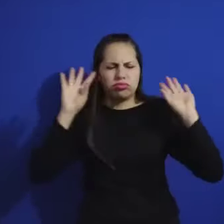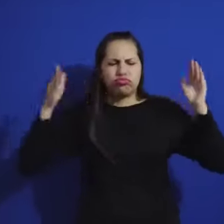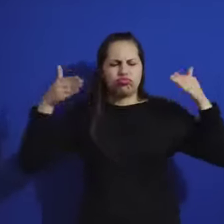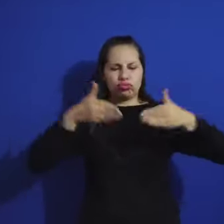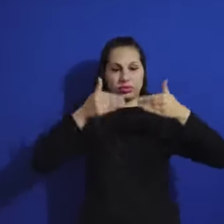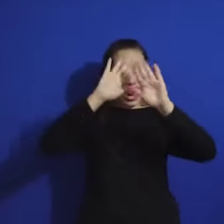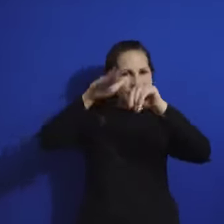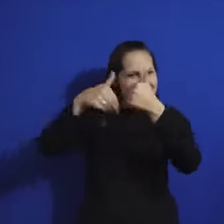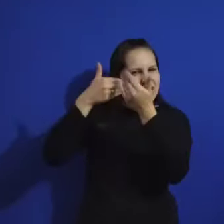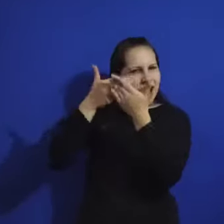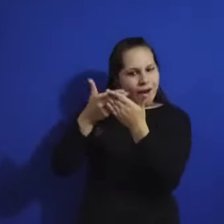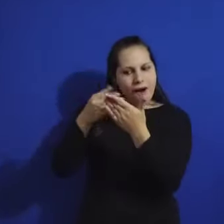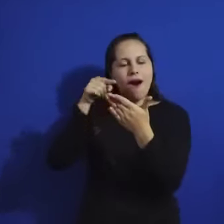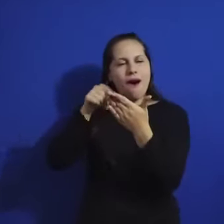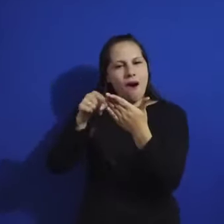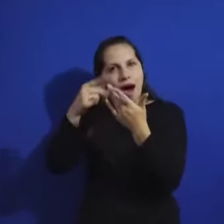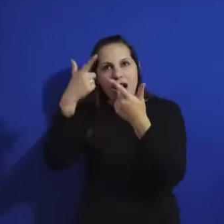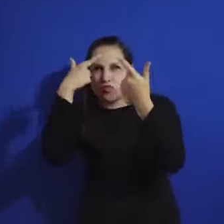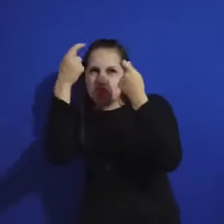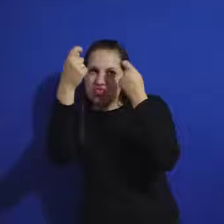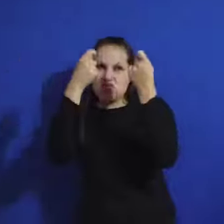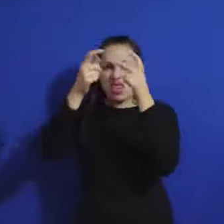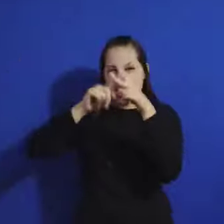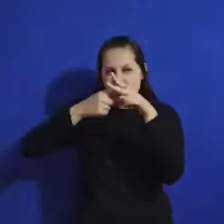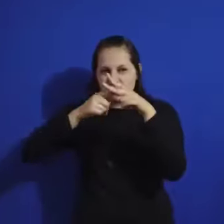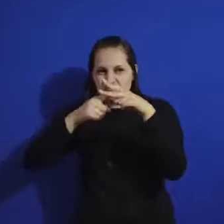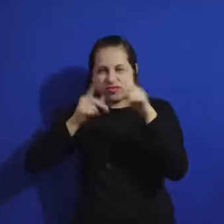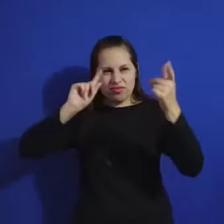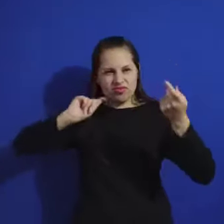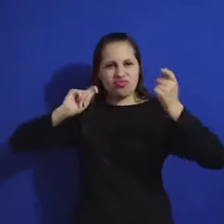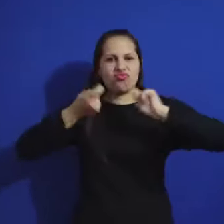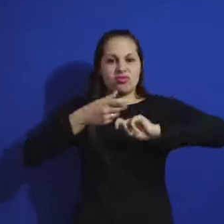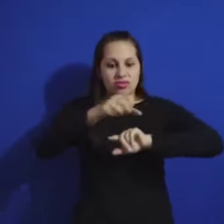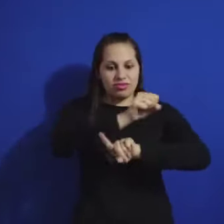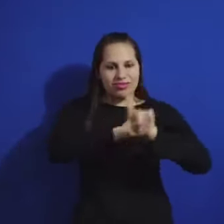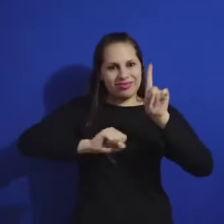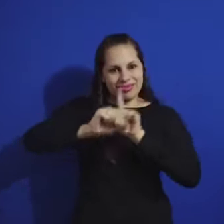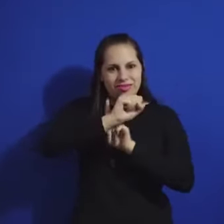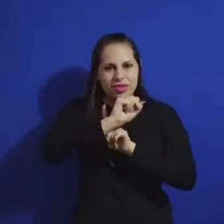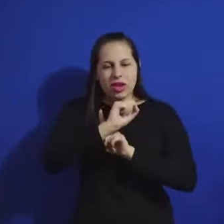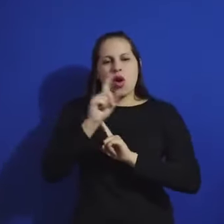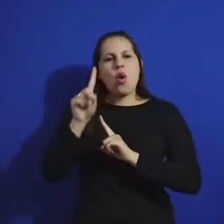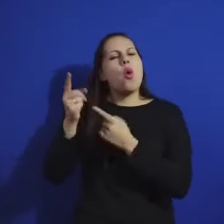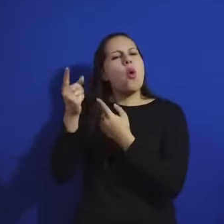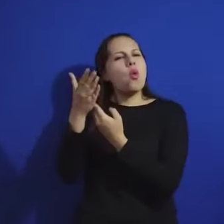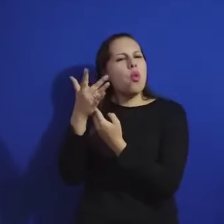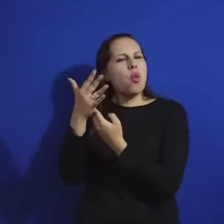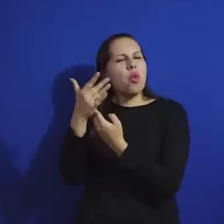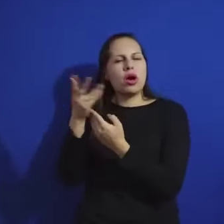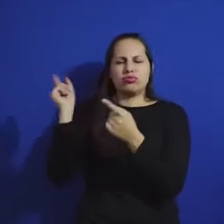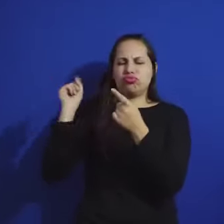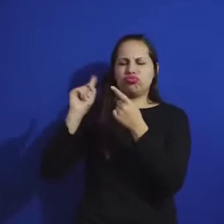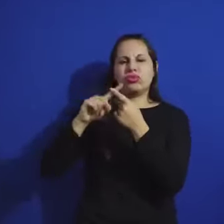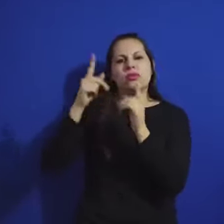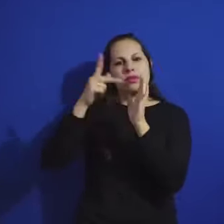como una herramienta de transformación social de esta manera la fundación ha trabajado desde 2006 con diferentes poblaciones en áreas